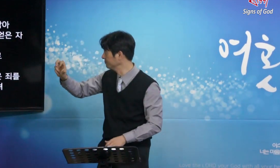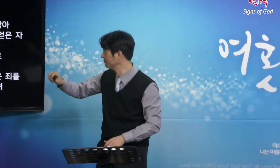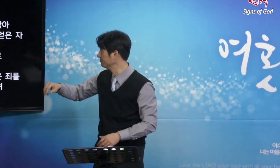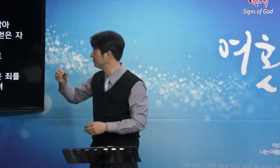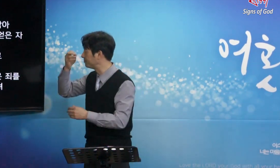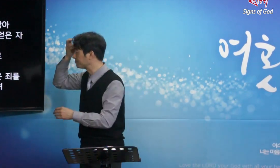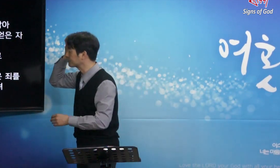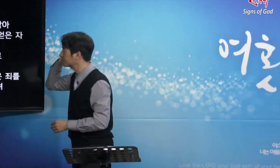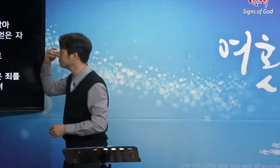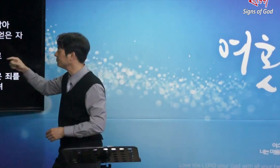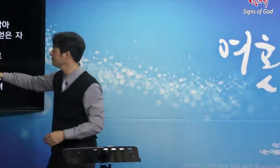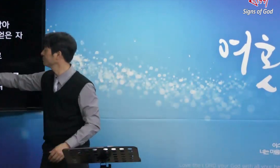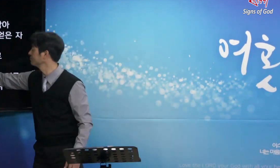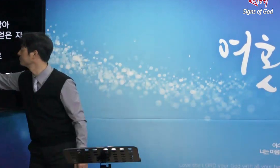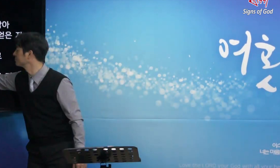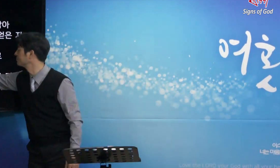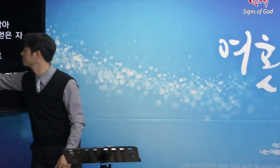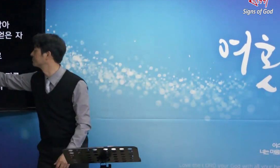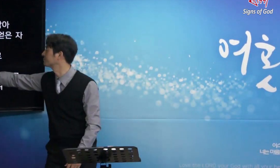(25절) 말씀을 보면